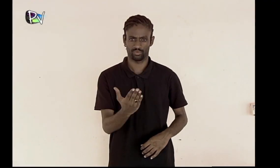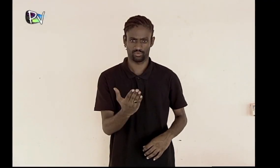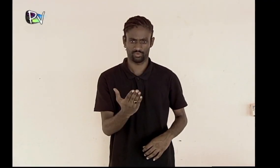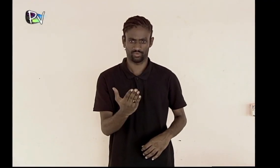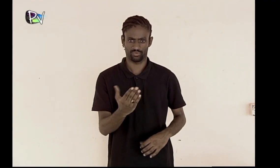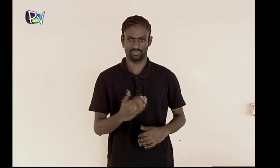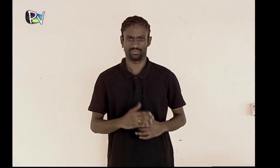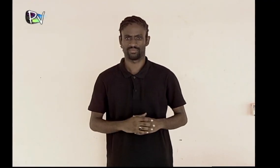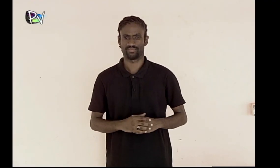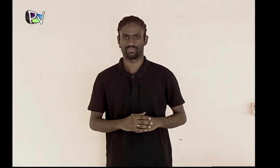Bonjour.